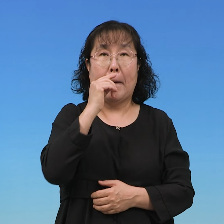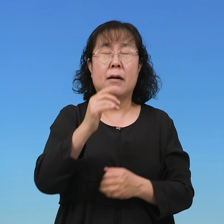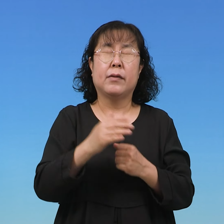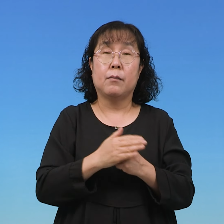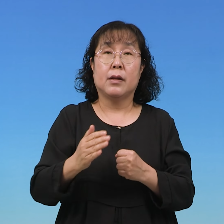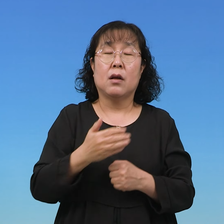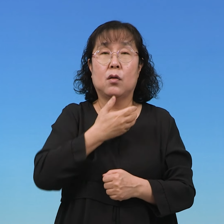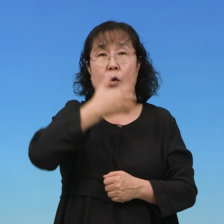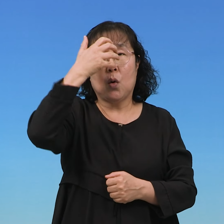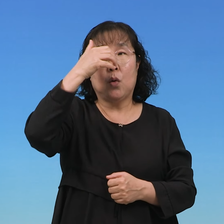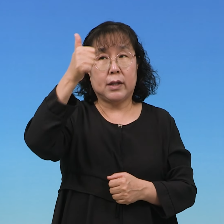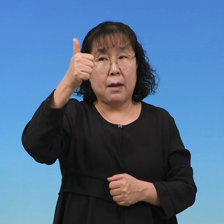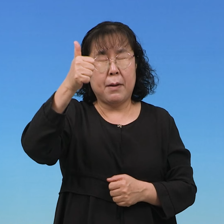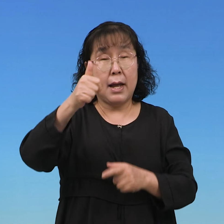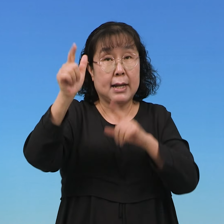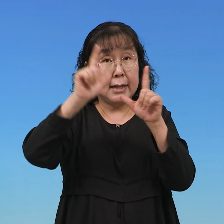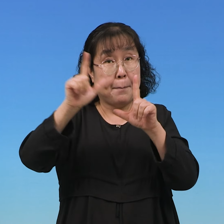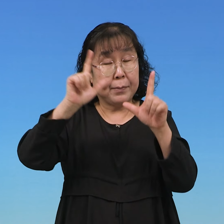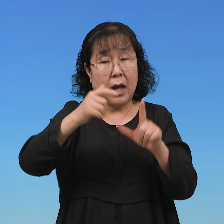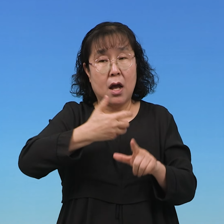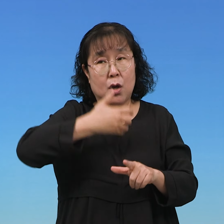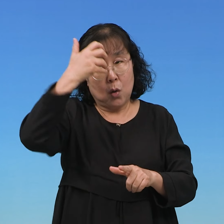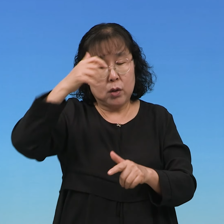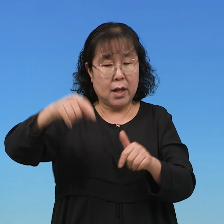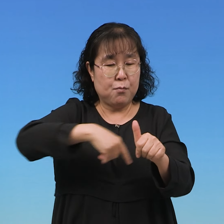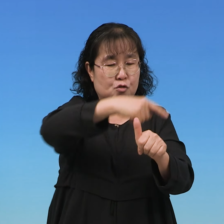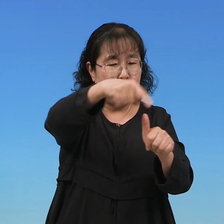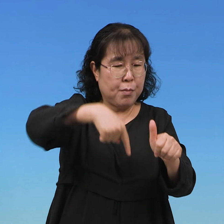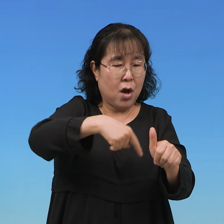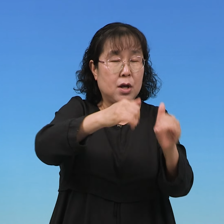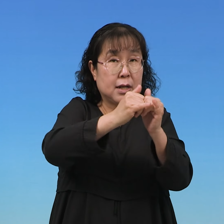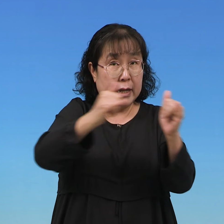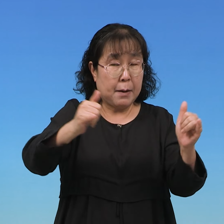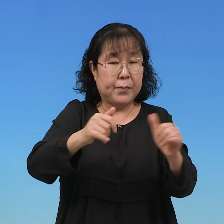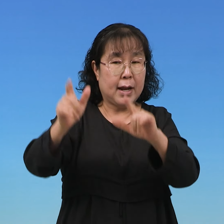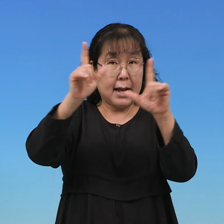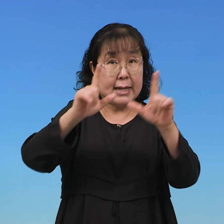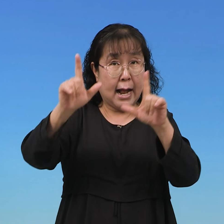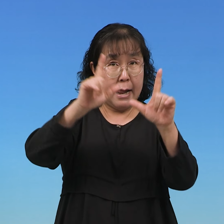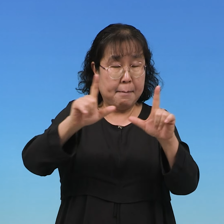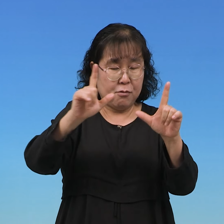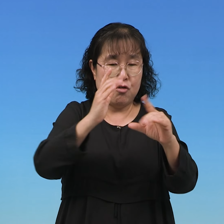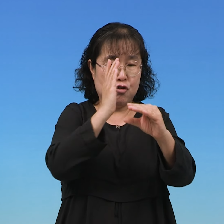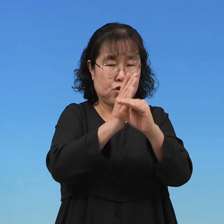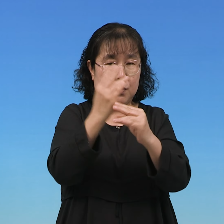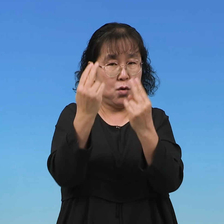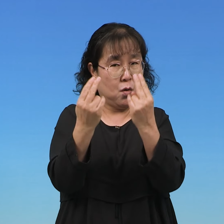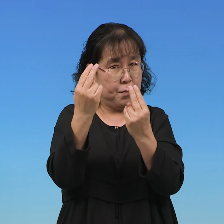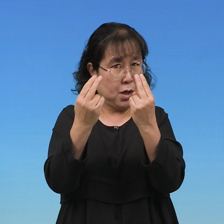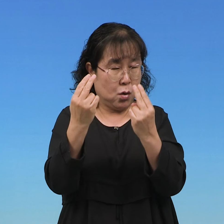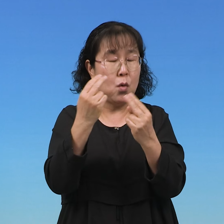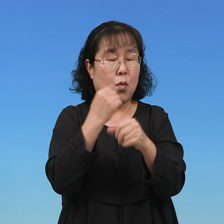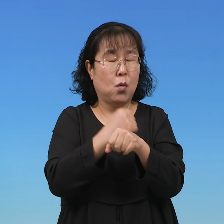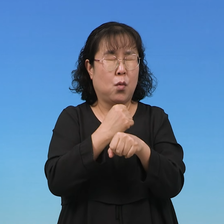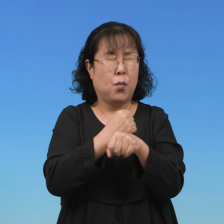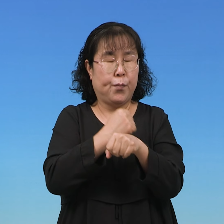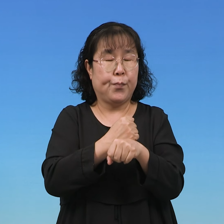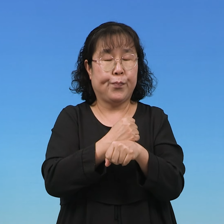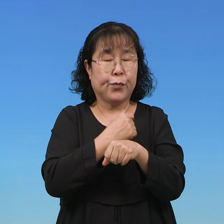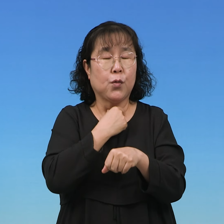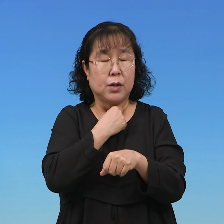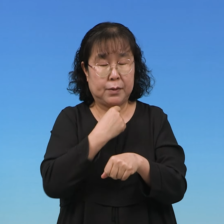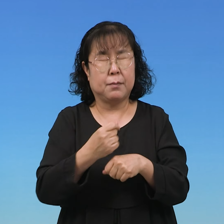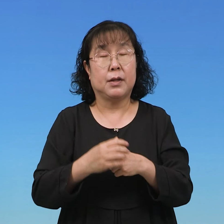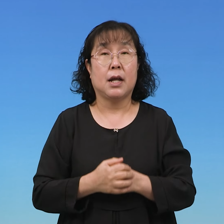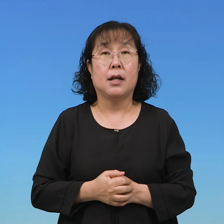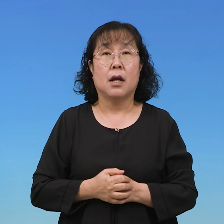가운데, 그 요셉의 인생과 요셉 주변 사람들의 인생을 그 포인트로 해가지고